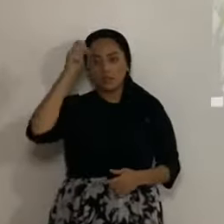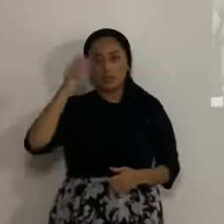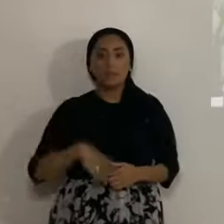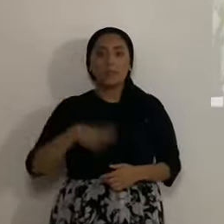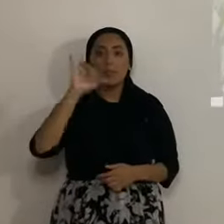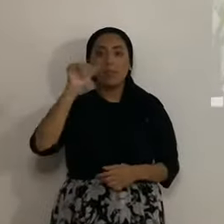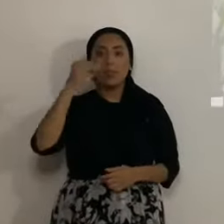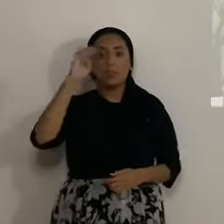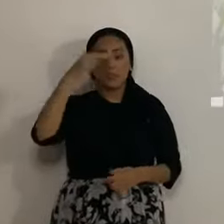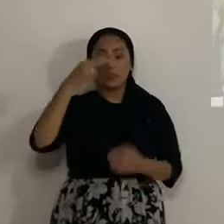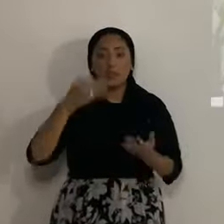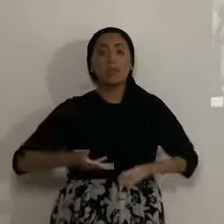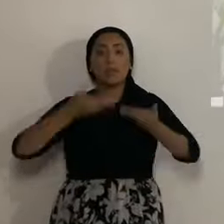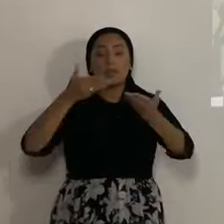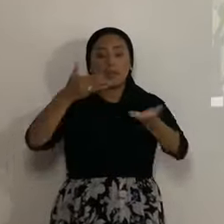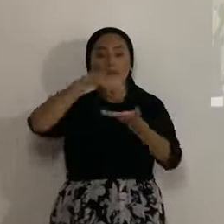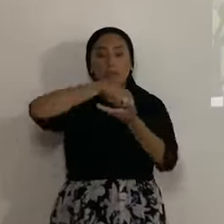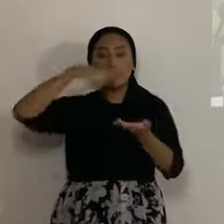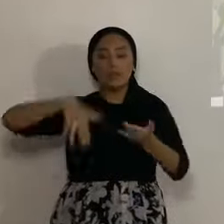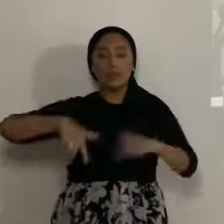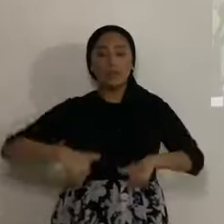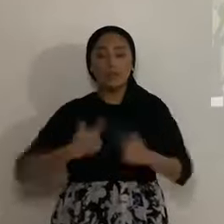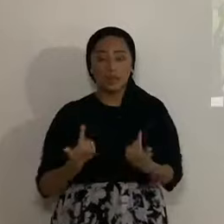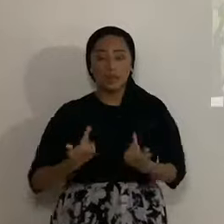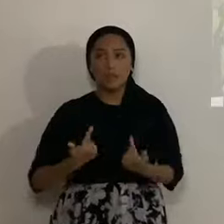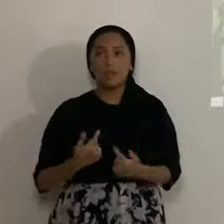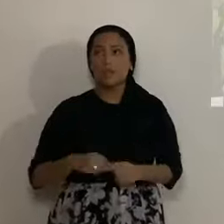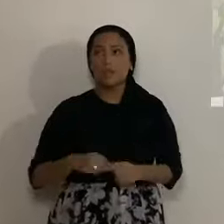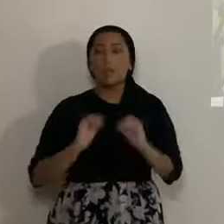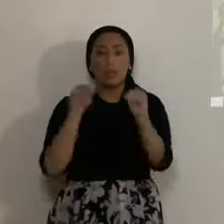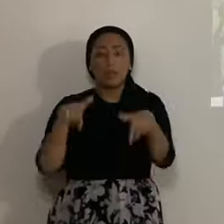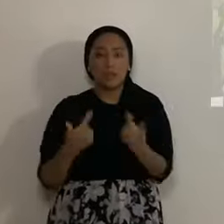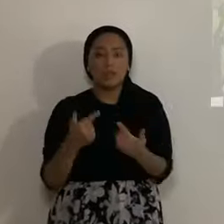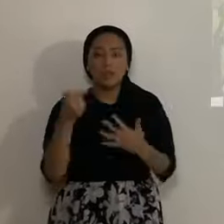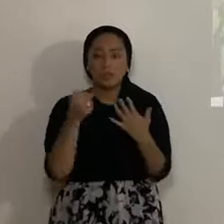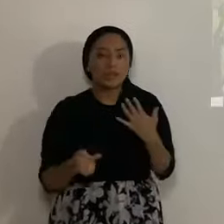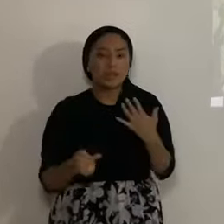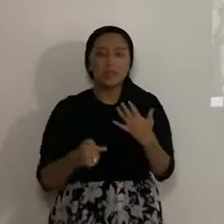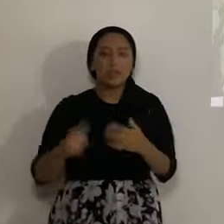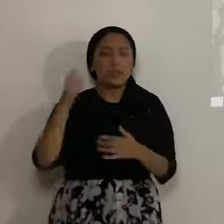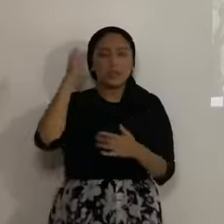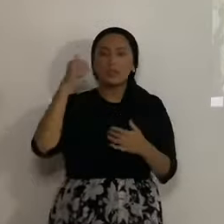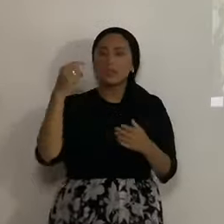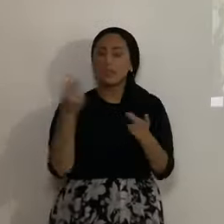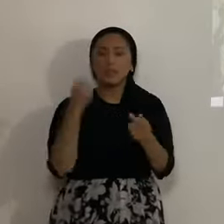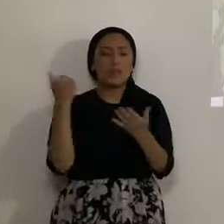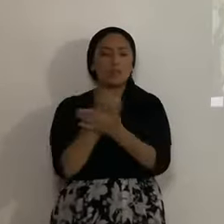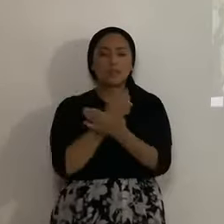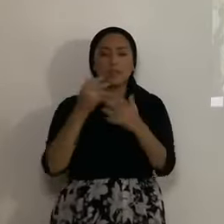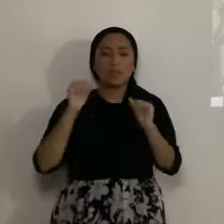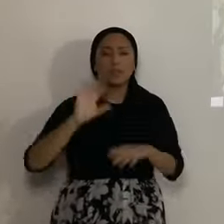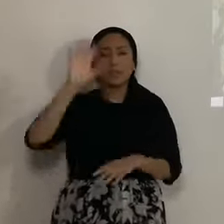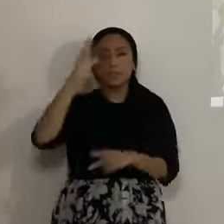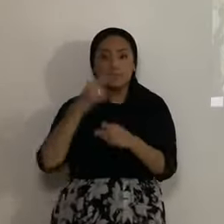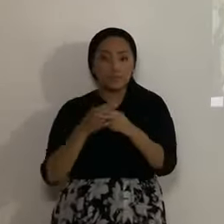Yahweh da, quita vida, pone la vida, etc. Él hace todo, bendito es su nombre.